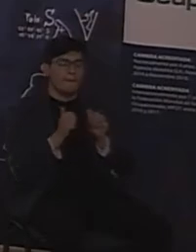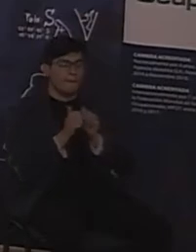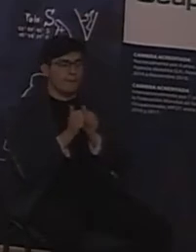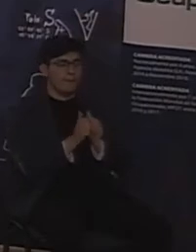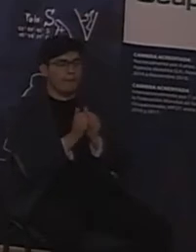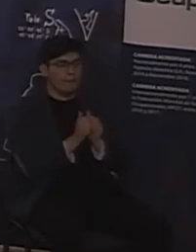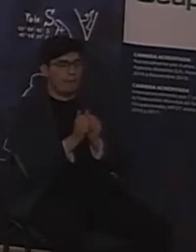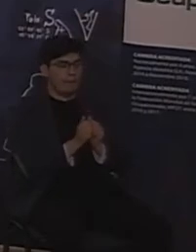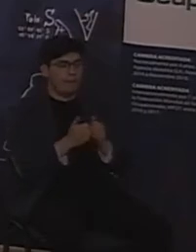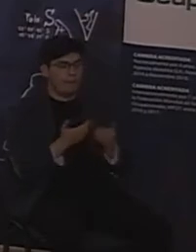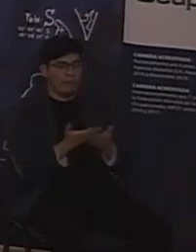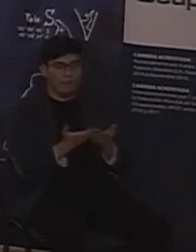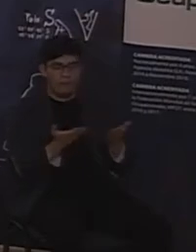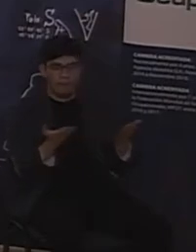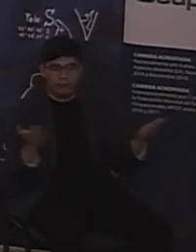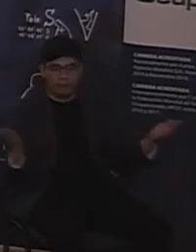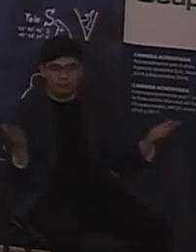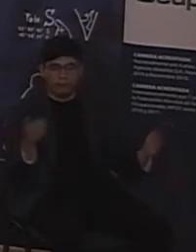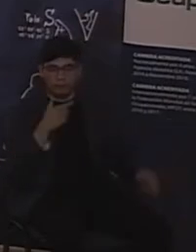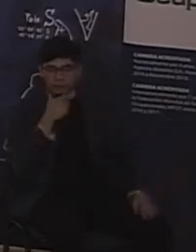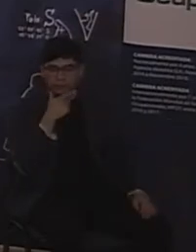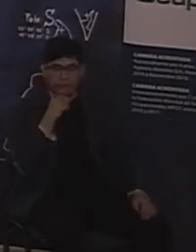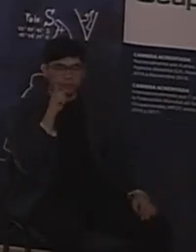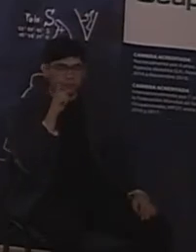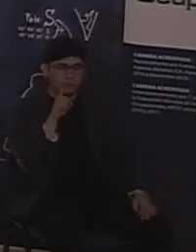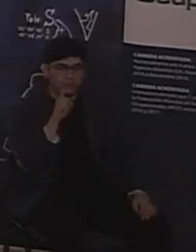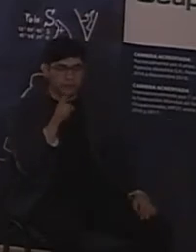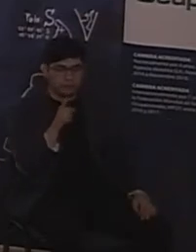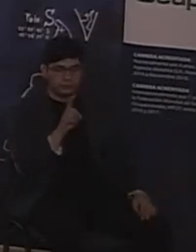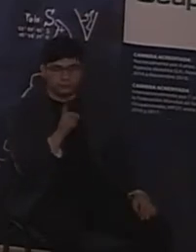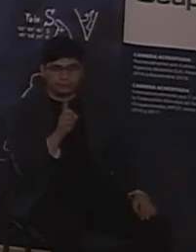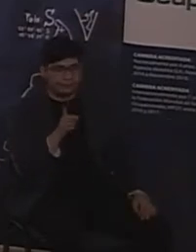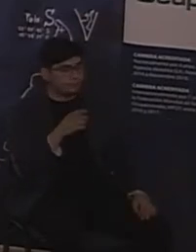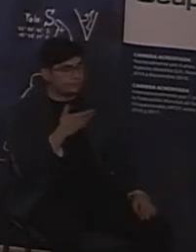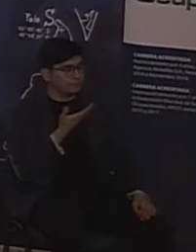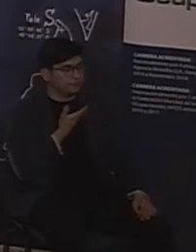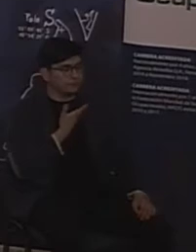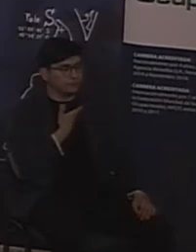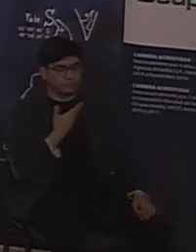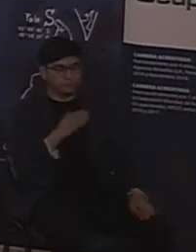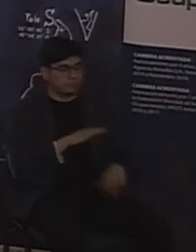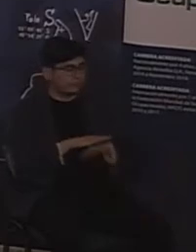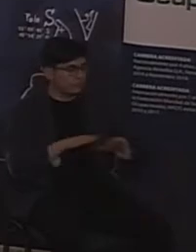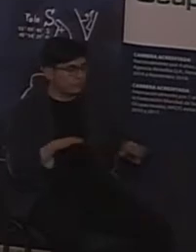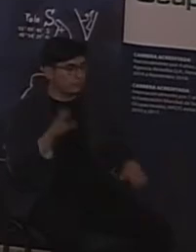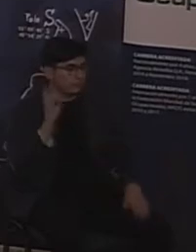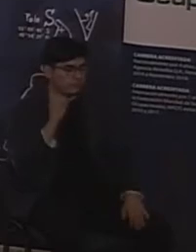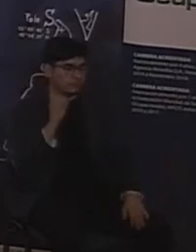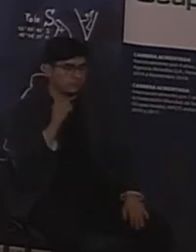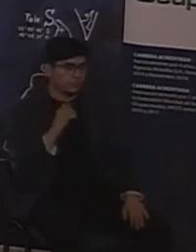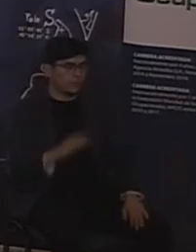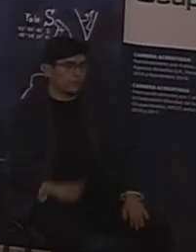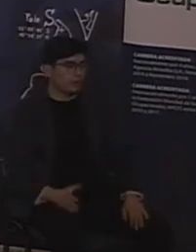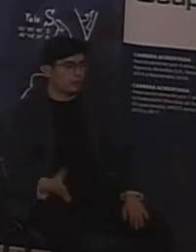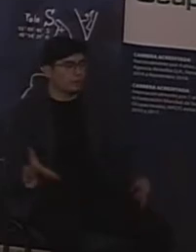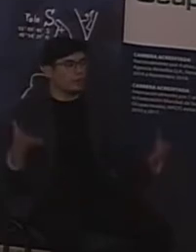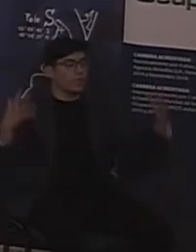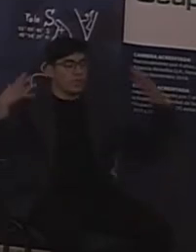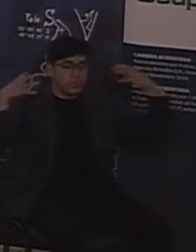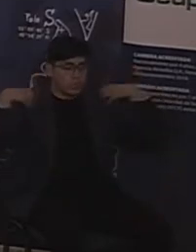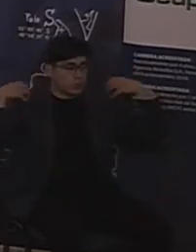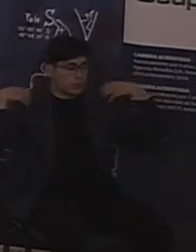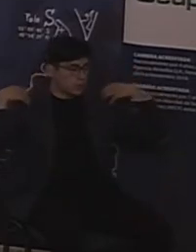ustedes los que no presentaban ninguna discapacidad quienes asumían la titularidad